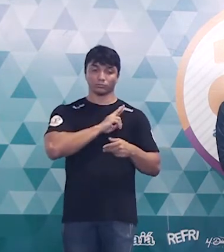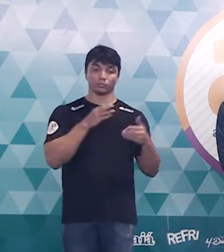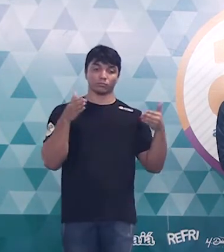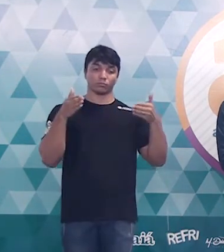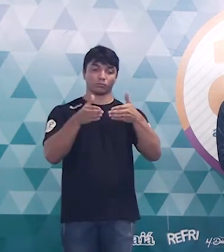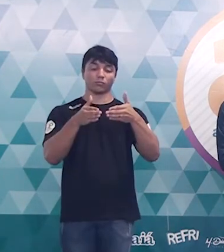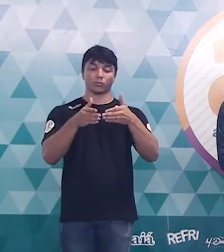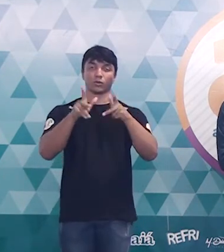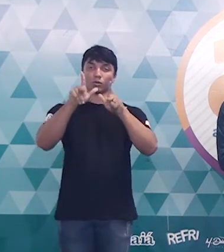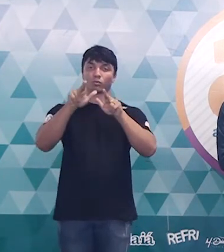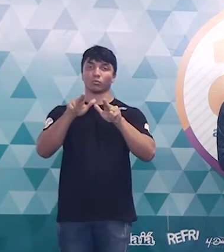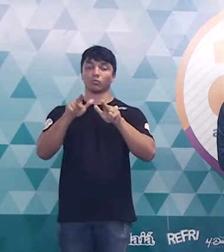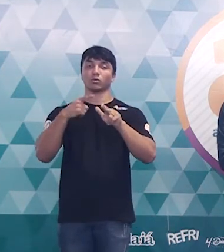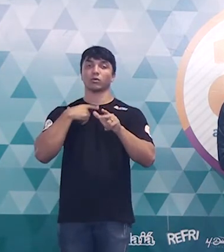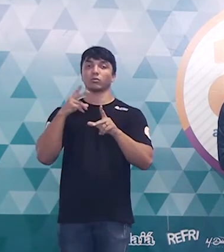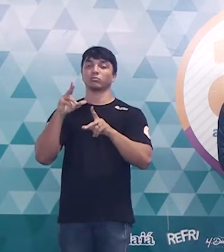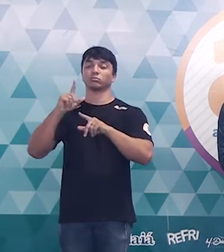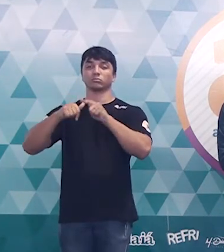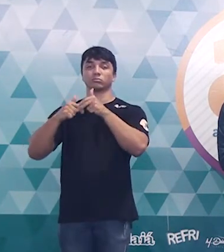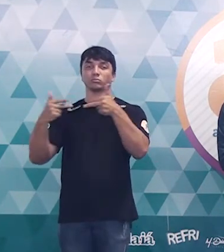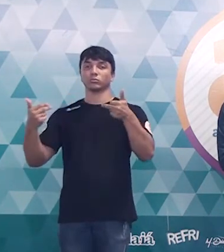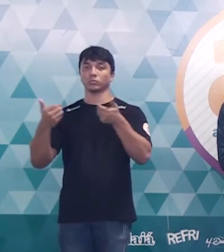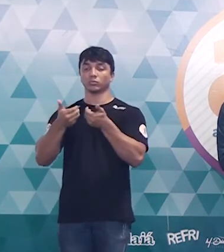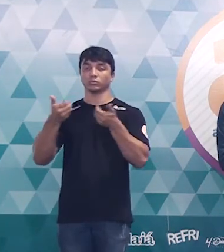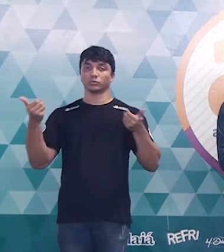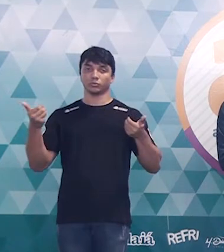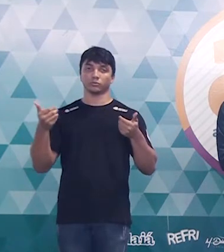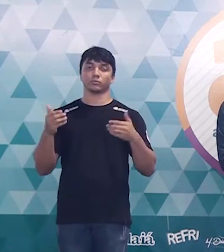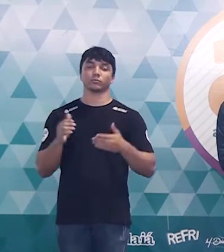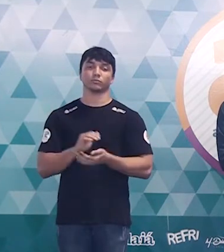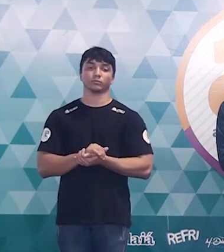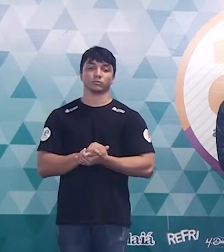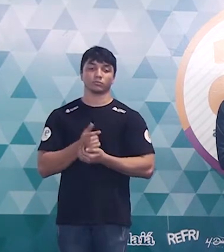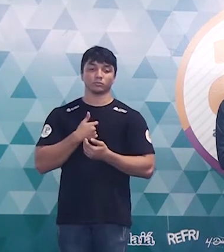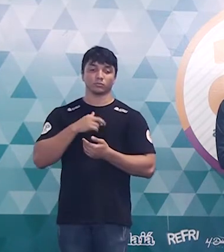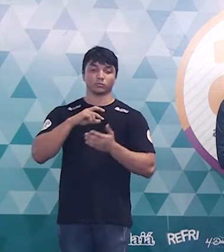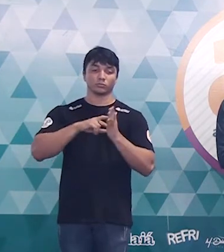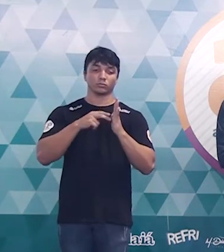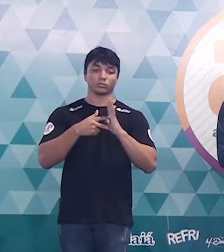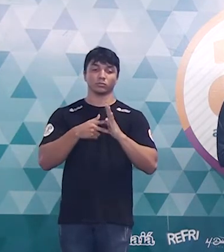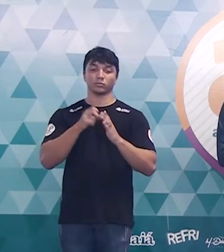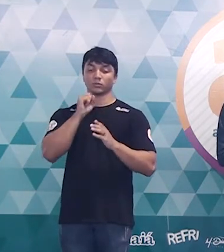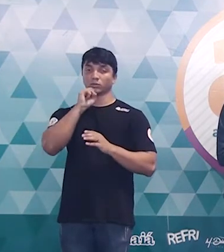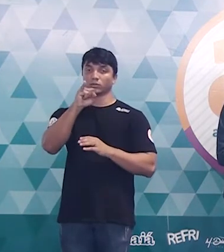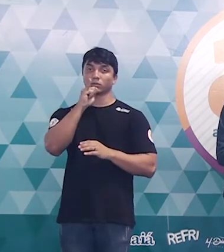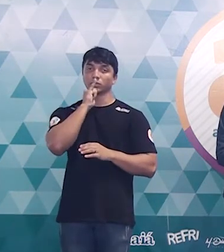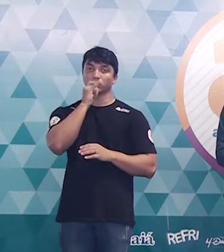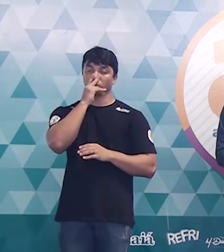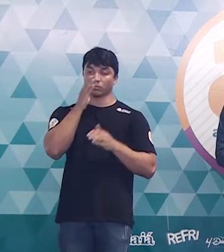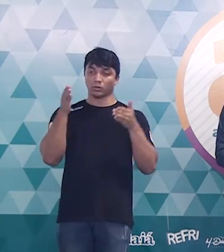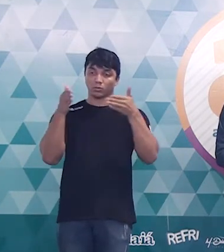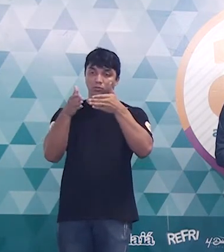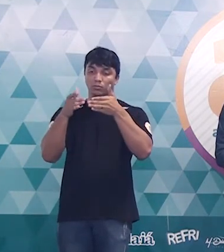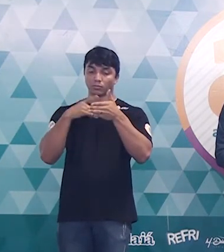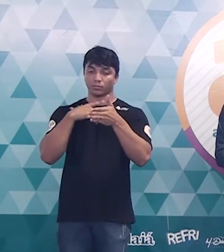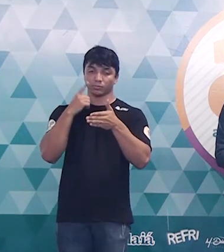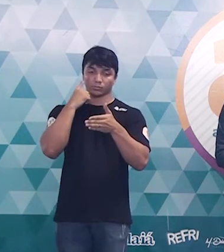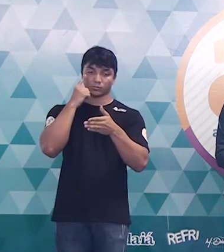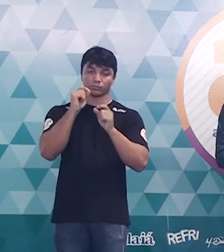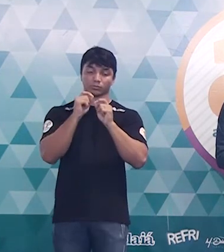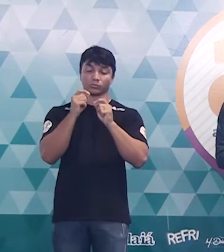meios é igual ao produto dos extremos. Traduzindo, quem está aí no meu exemplo,